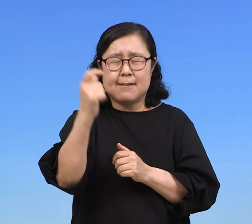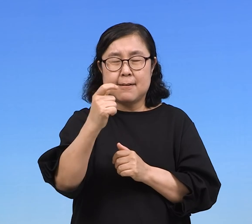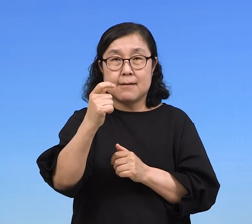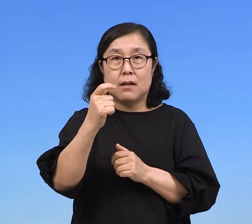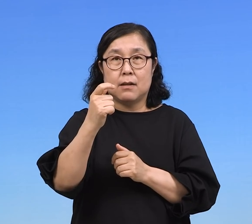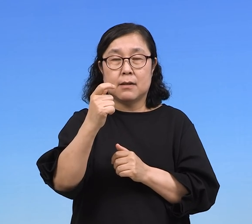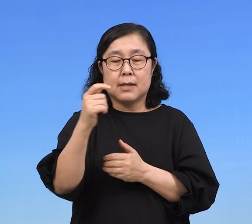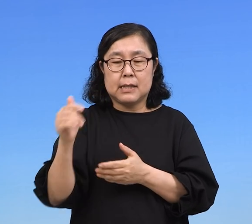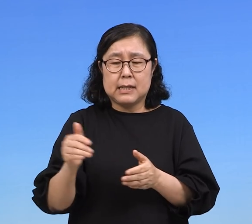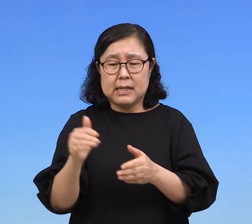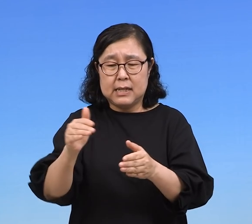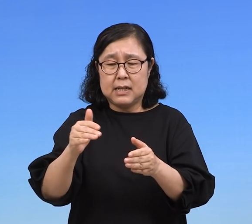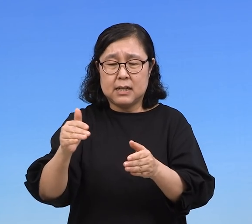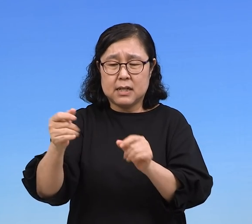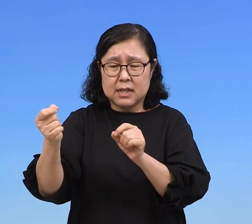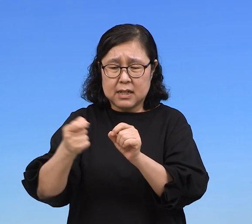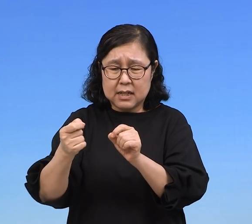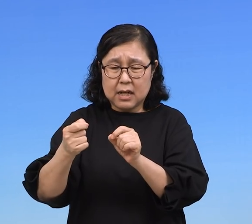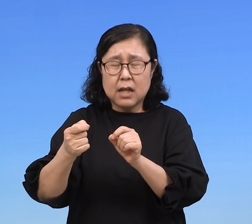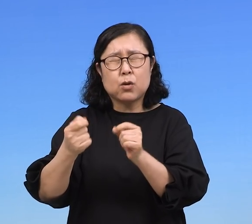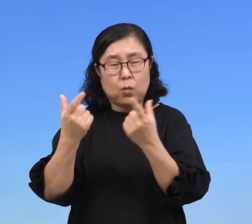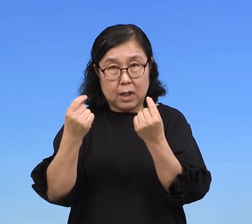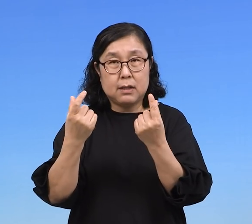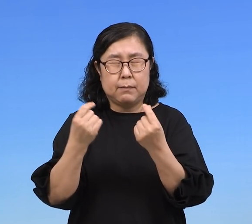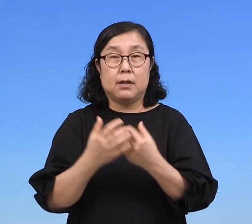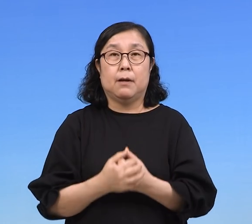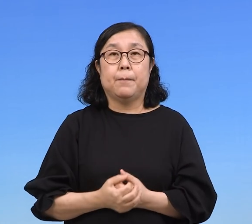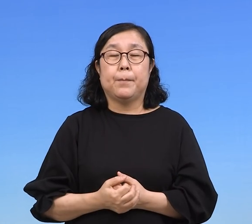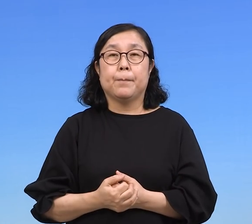그 길가의 상태, 이걸 말하는 거 아닙니까?